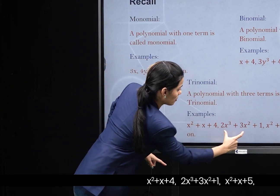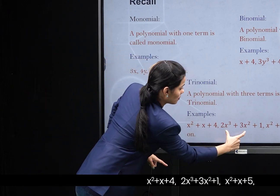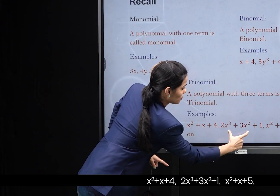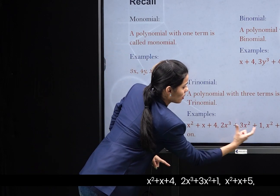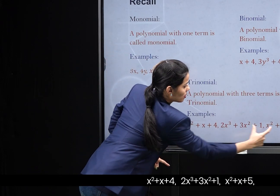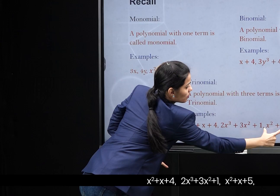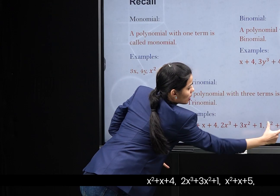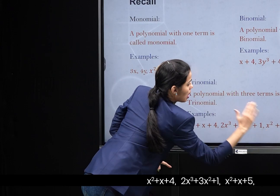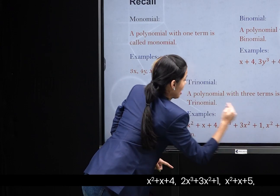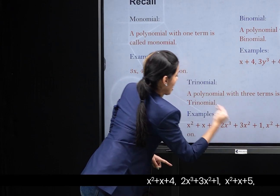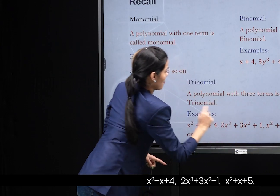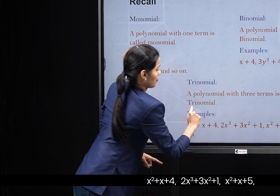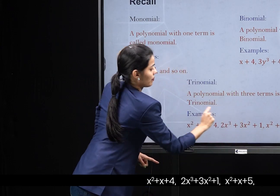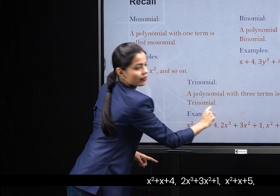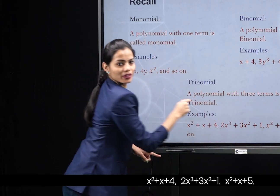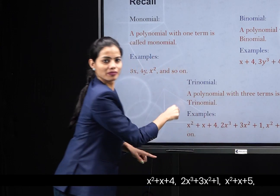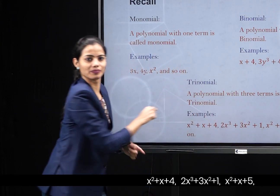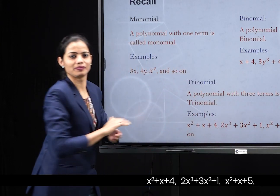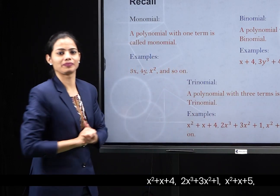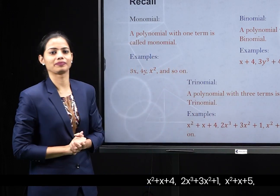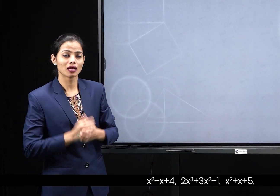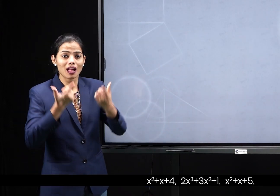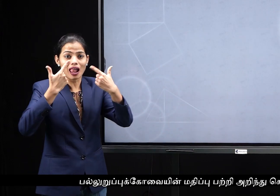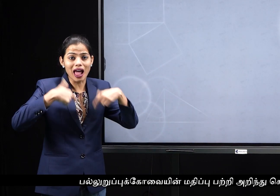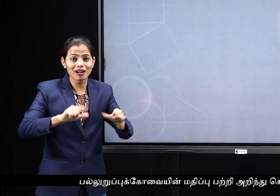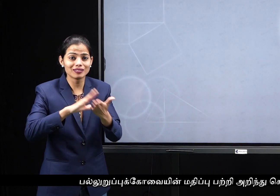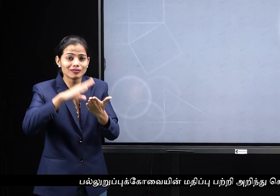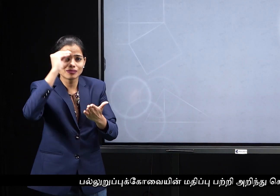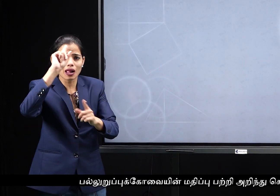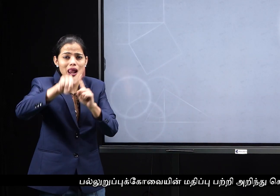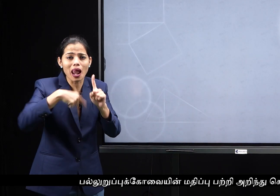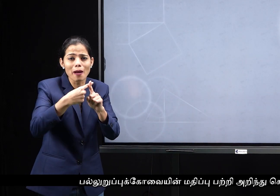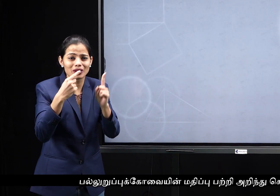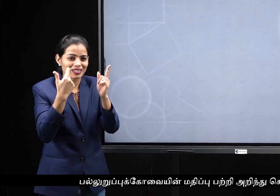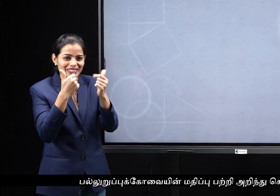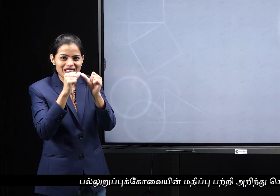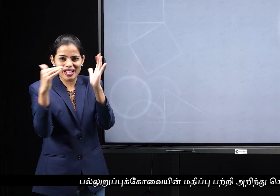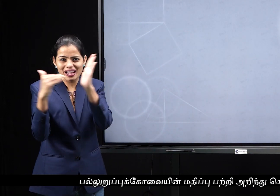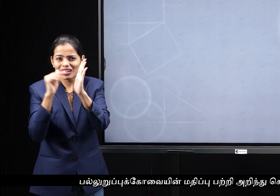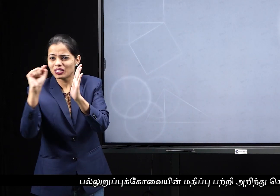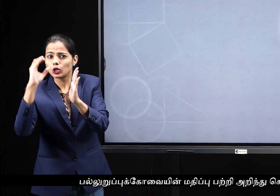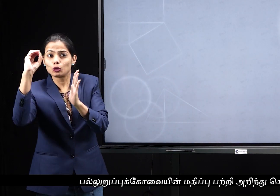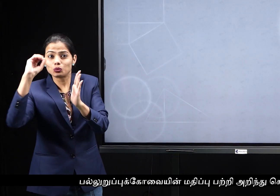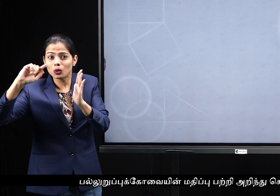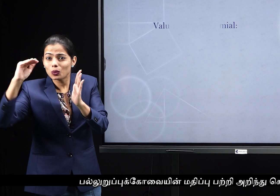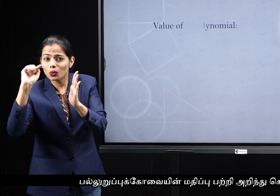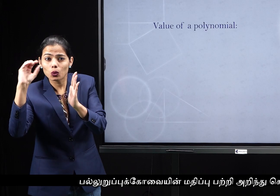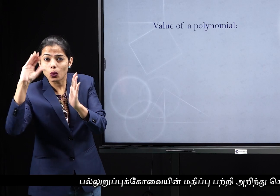ஒரு பல்லுறுப்புக்கோவையின் பூஜ்ஜியங்கள் மற்றும் ஒரு பல்லுறுப்புக்கோவையின் மதிப்பு பற்றி அறிந்து கொள்வோம்.